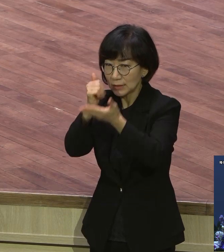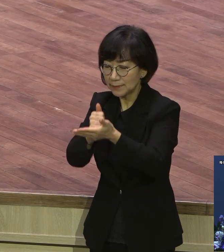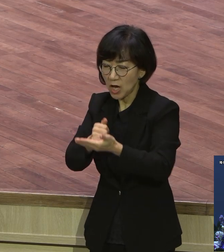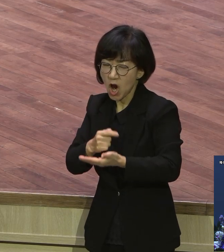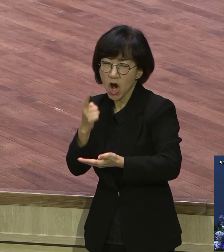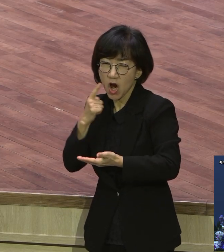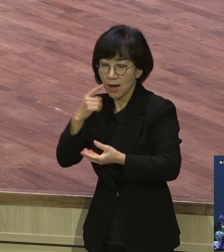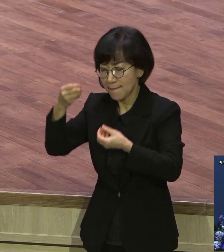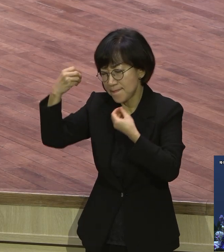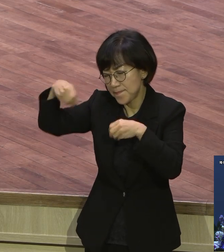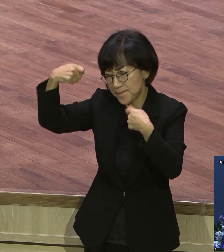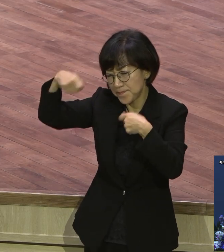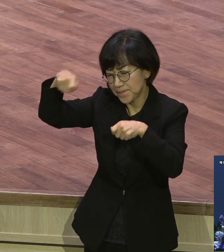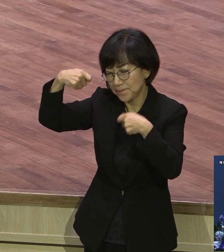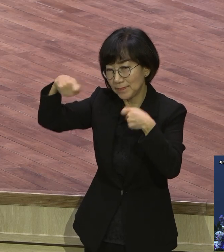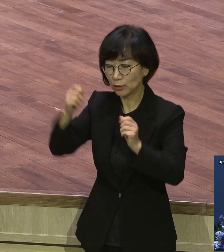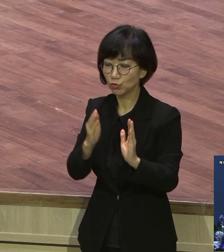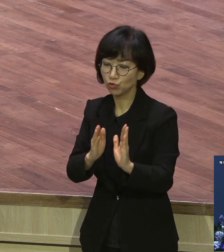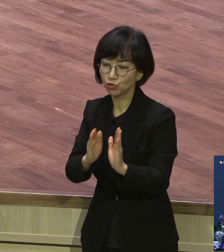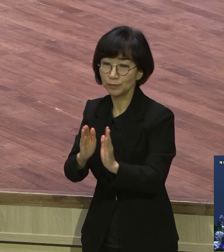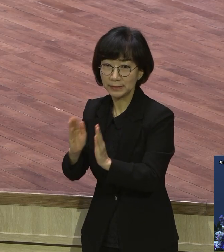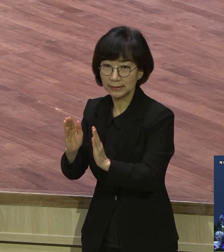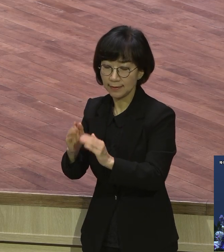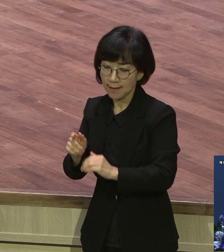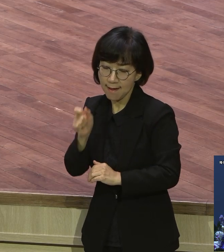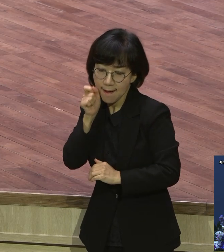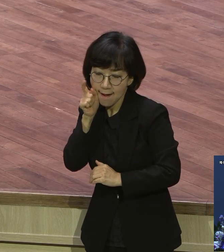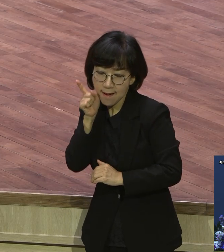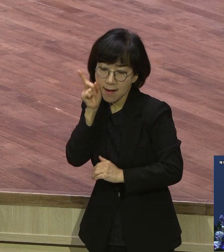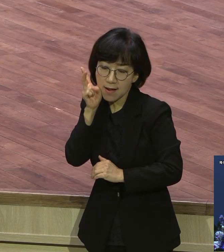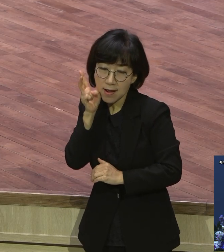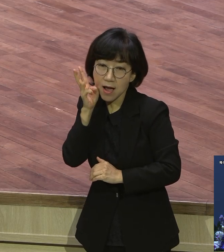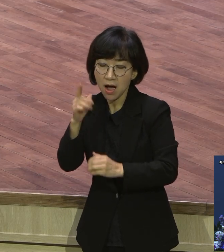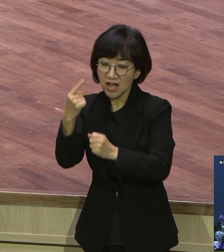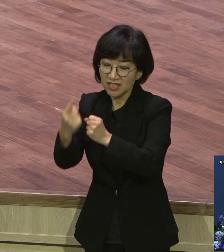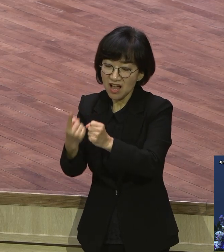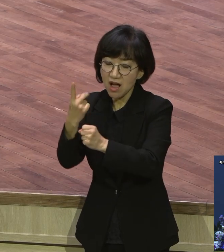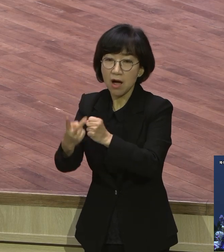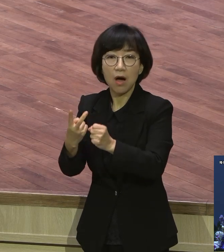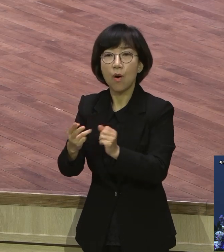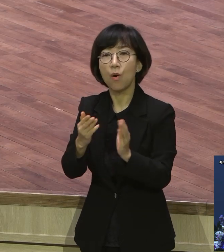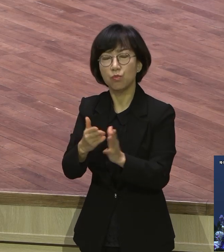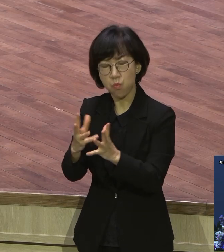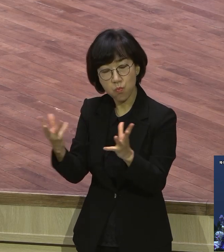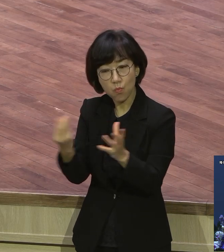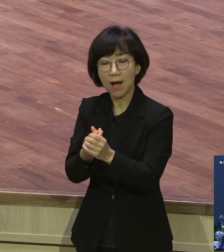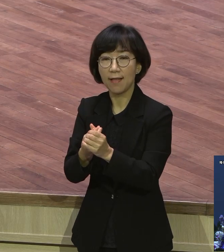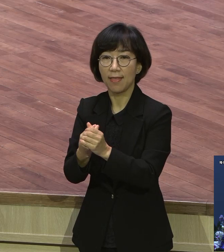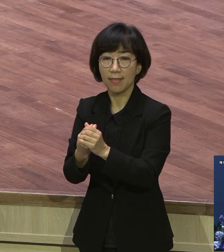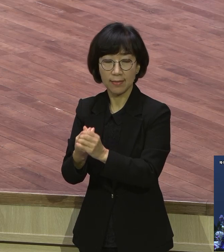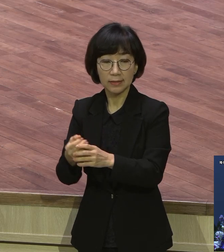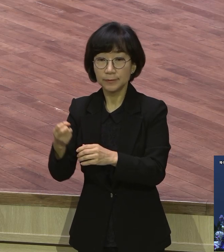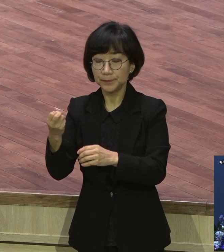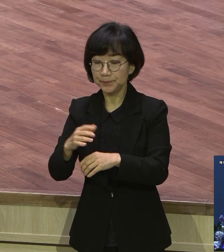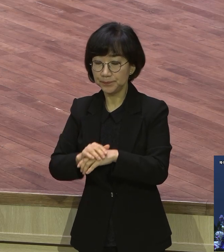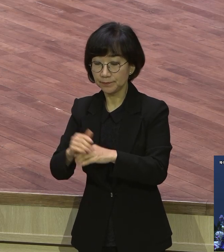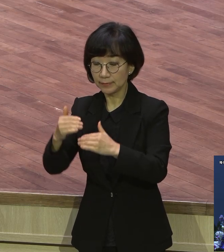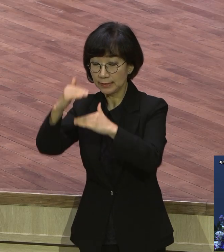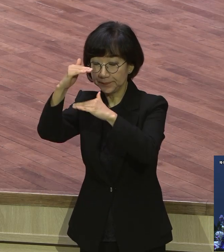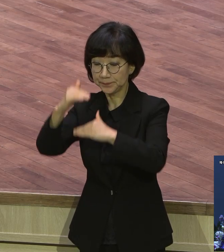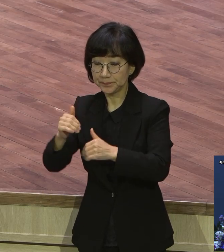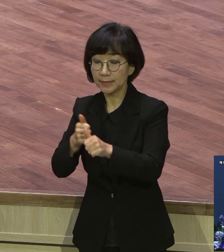시나리오를 매칠, 몇 달, 심지어 몇 년까지 그렇게 준비를 합니다. 그리고 시나리오에